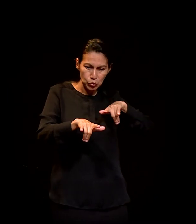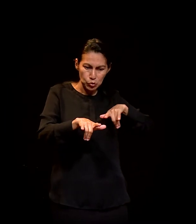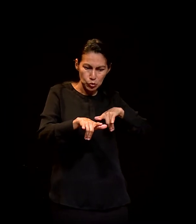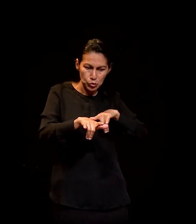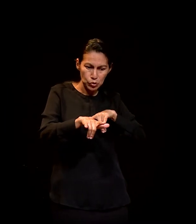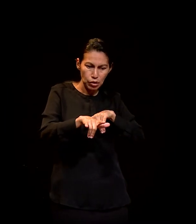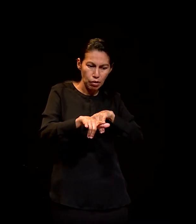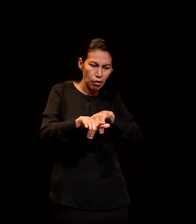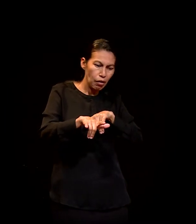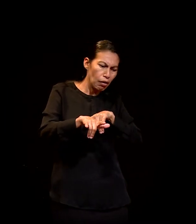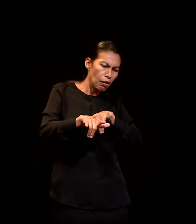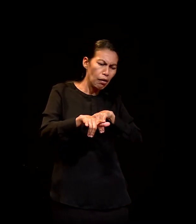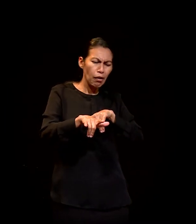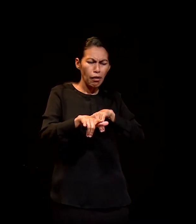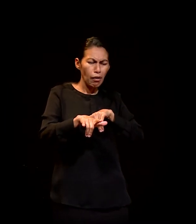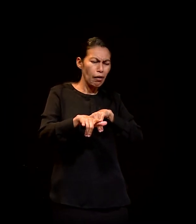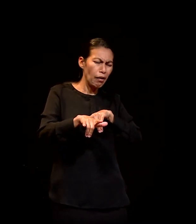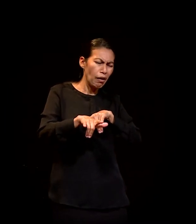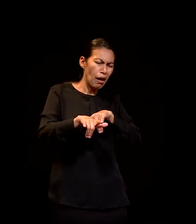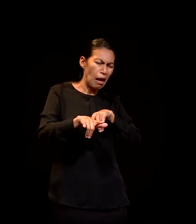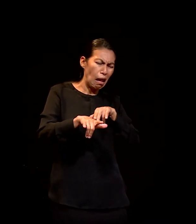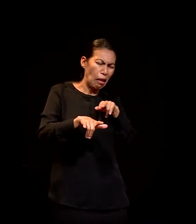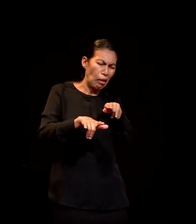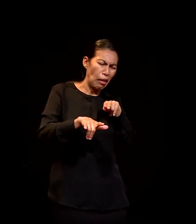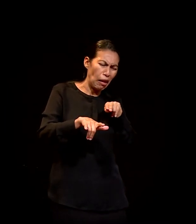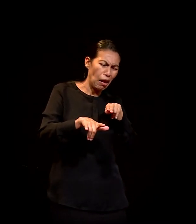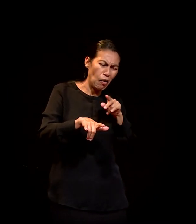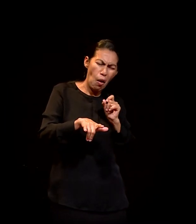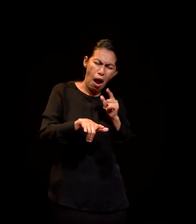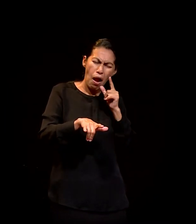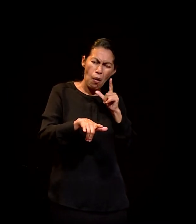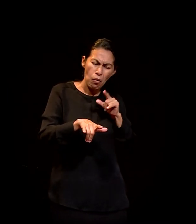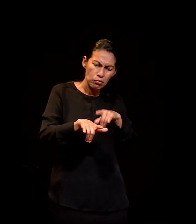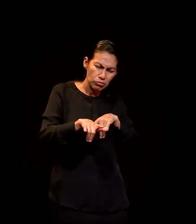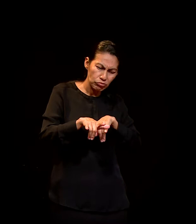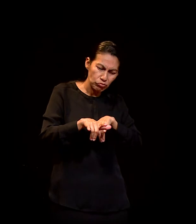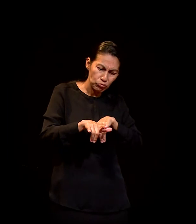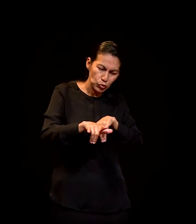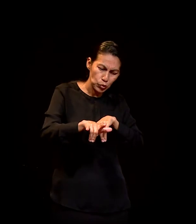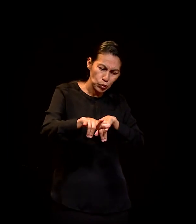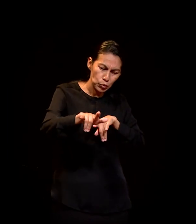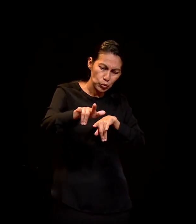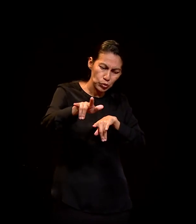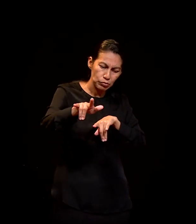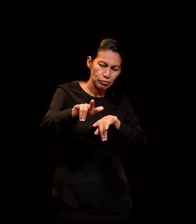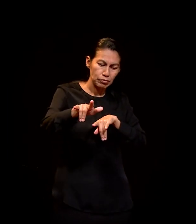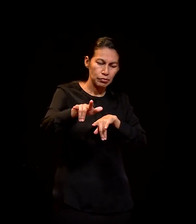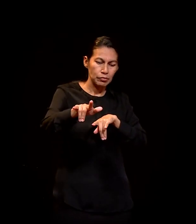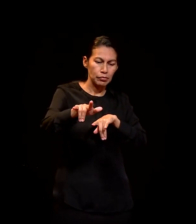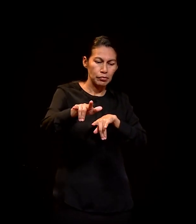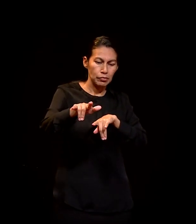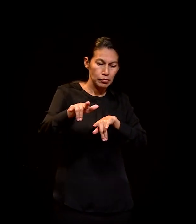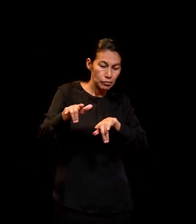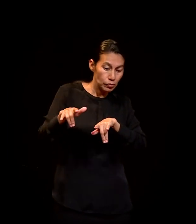divisa a lo lejos un bulto negro qué es eso